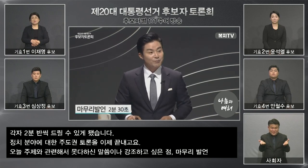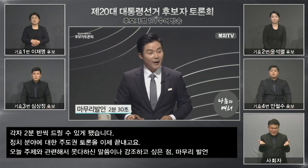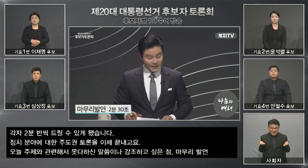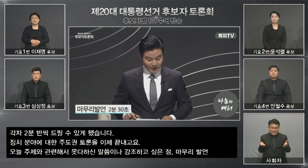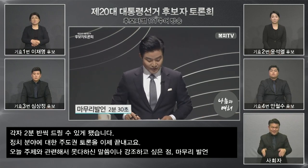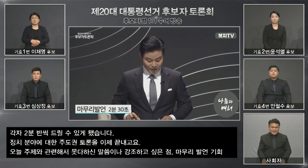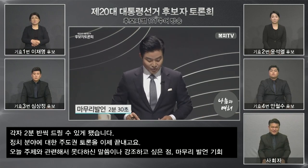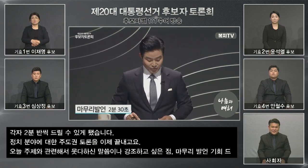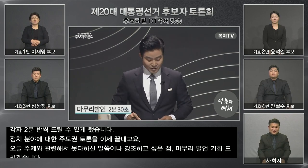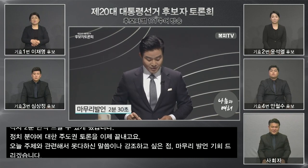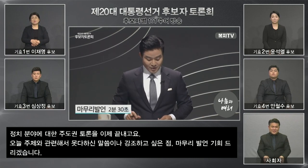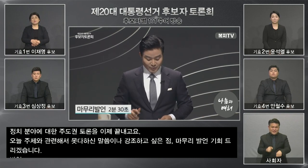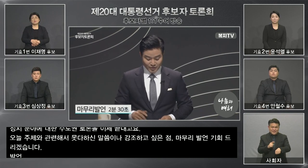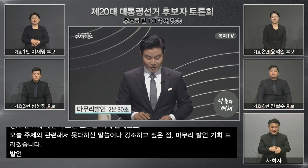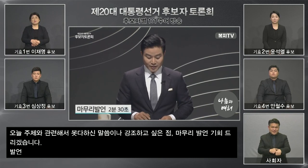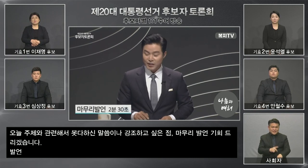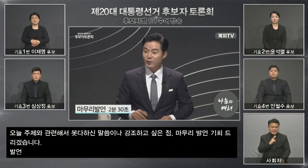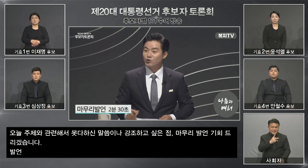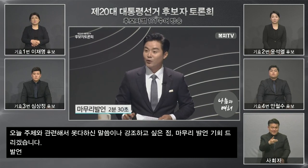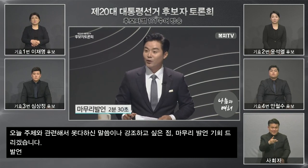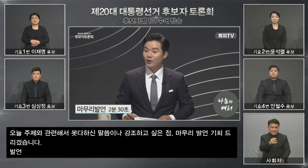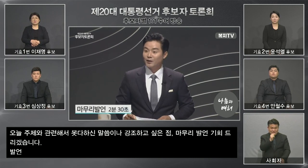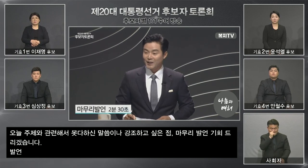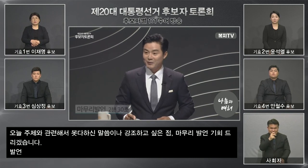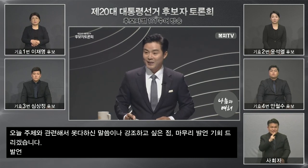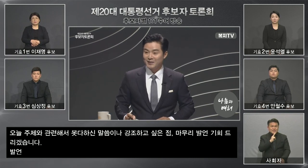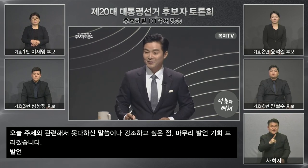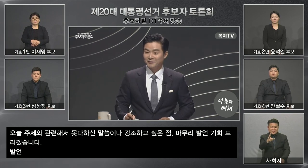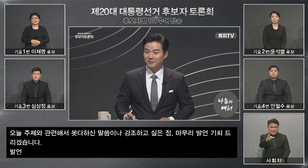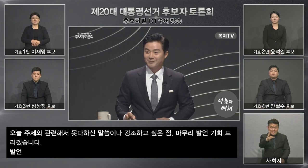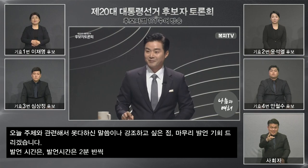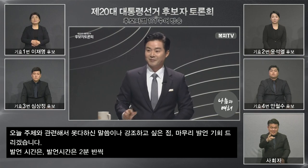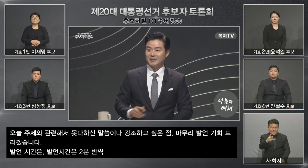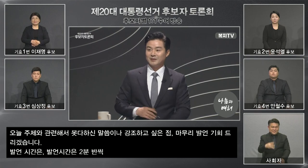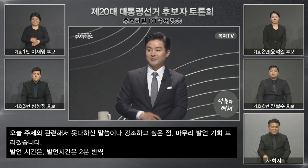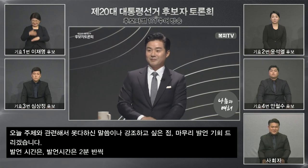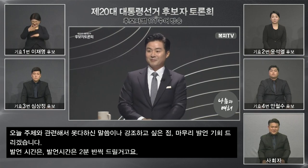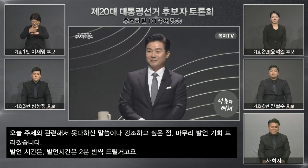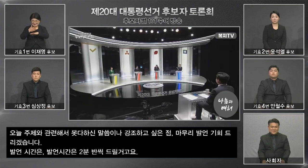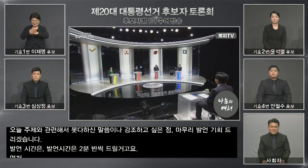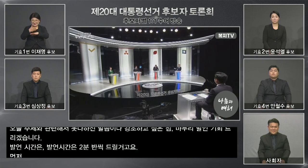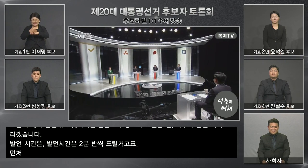2분 반씩 드릴 거고요. 먼저 이재명 후보 차례입니다. 네, 감사합니다.